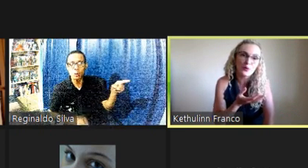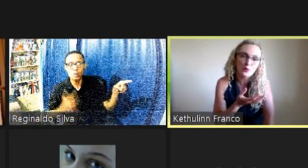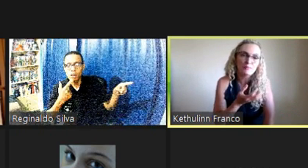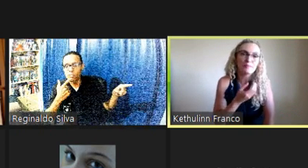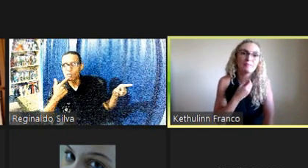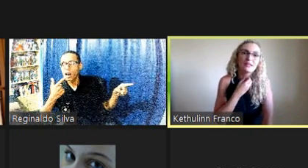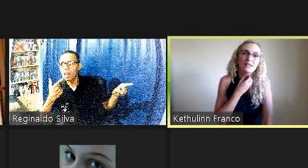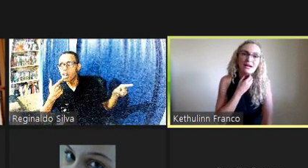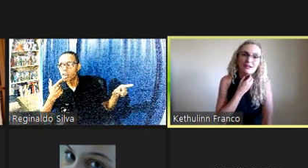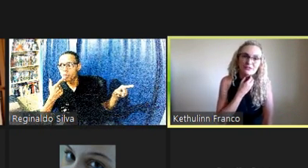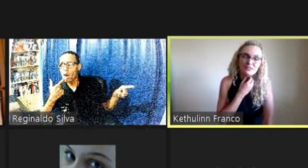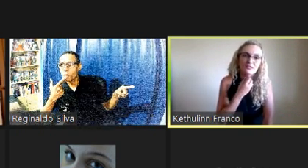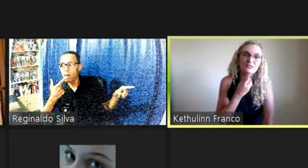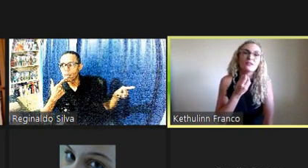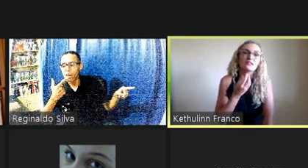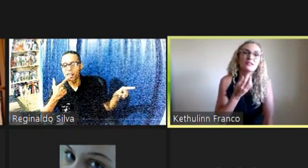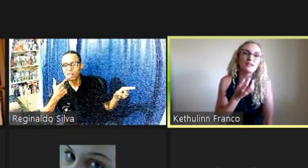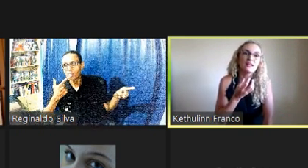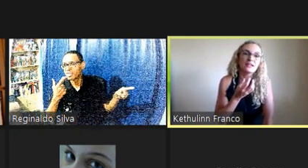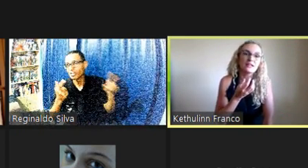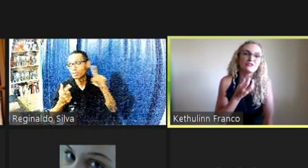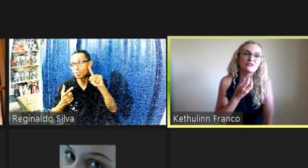falarão palavras